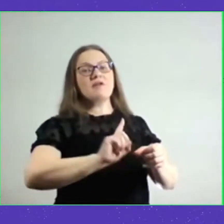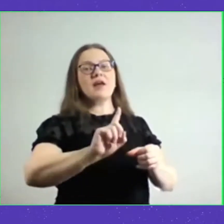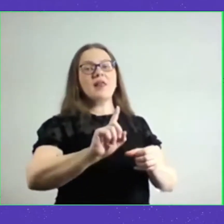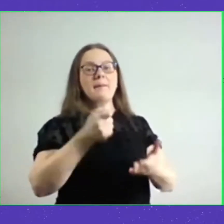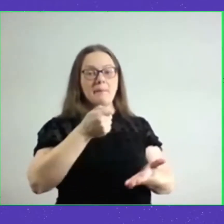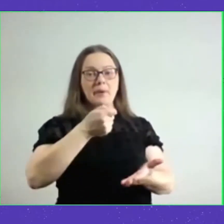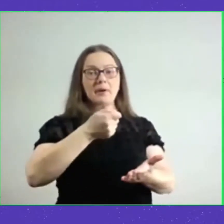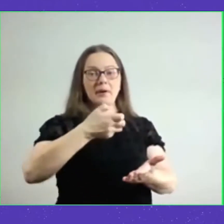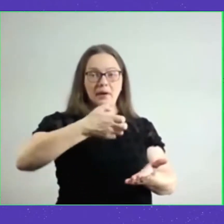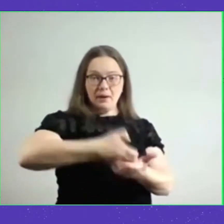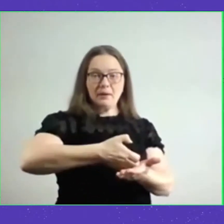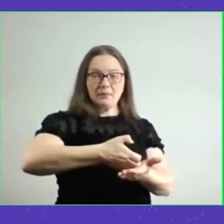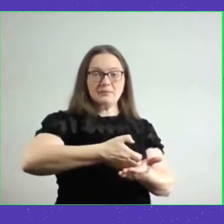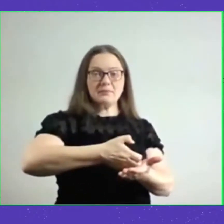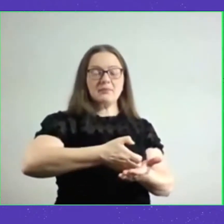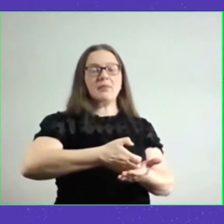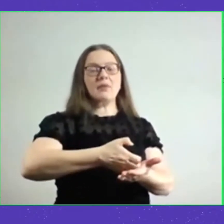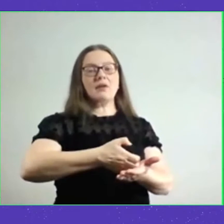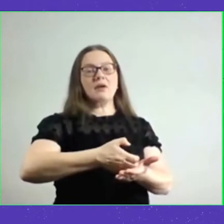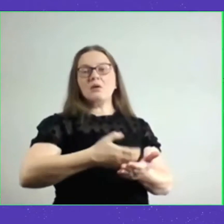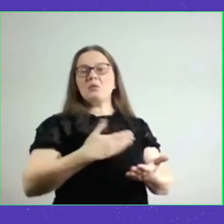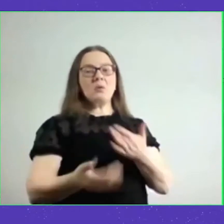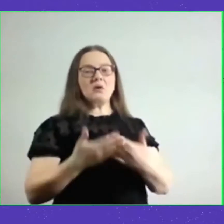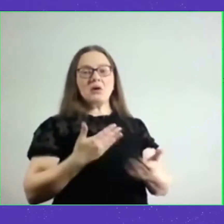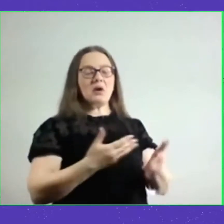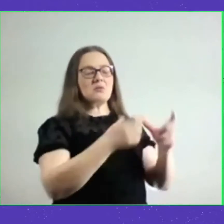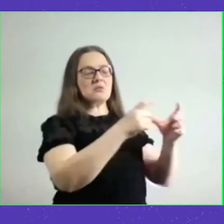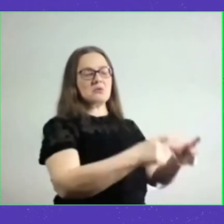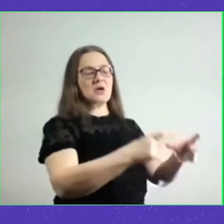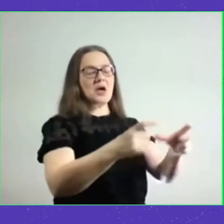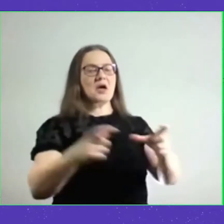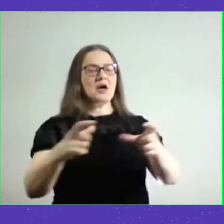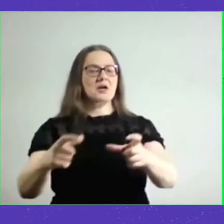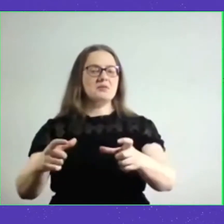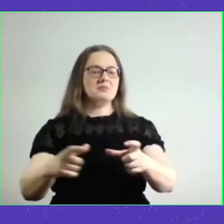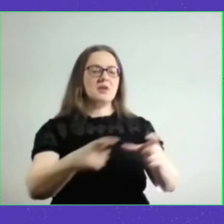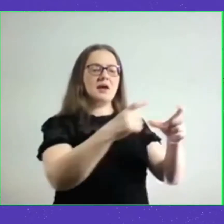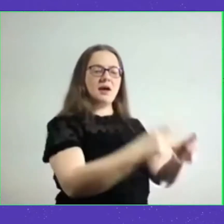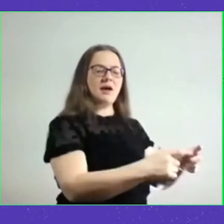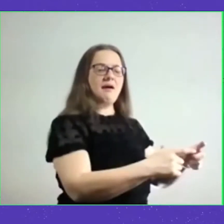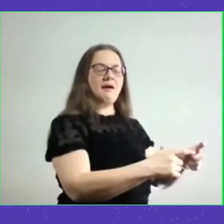Em qualquer lugar que você estiver, na farmácia, na padaria, você está com a camiseta ali.